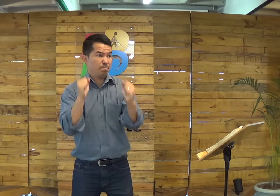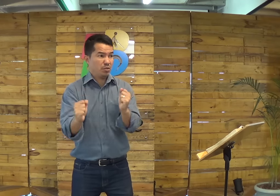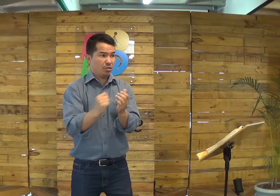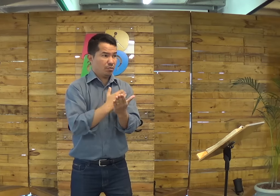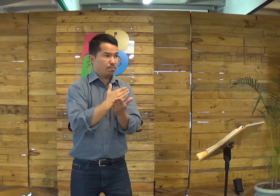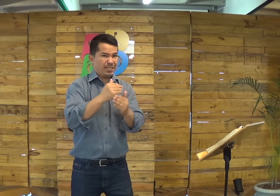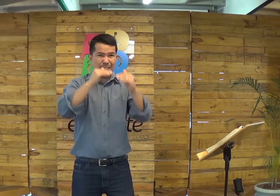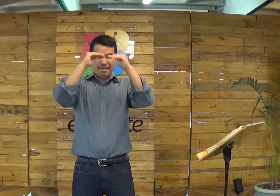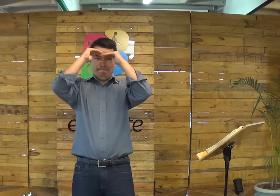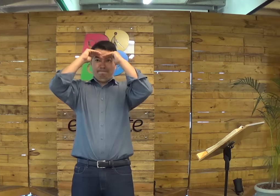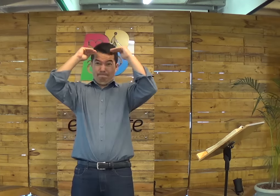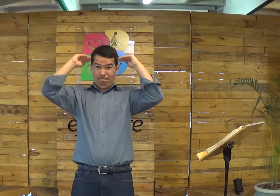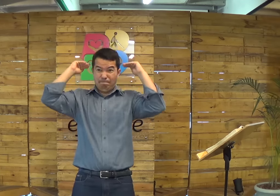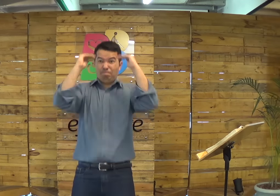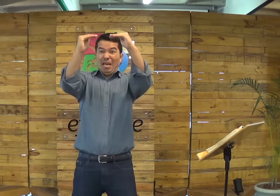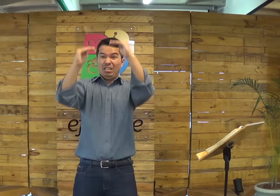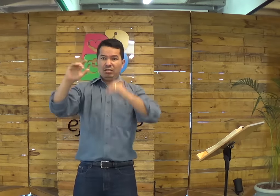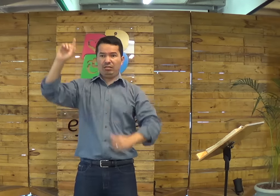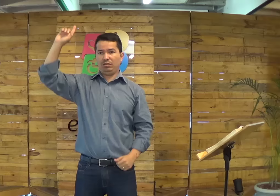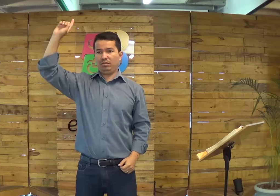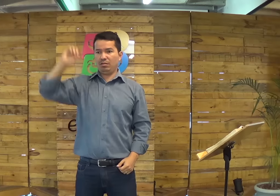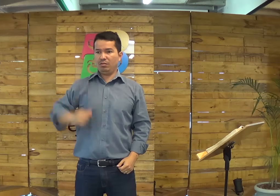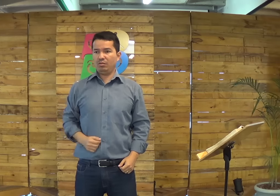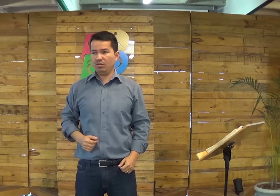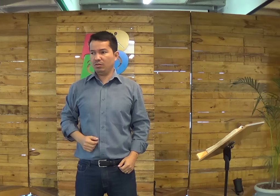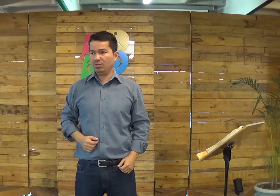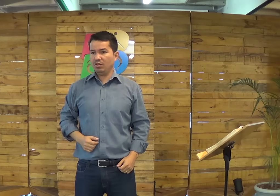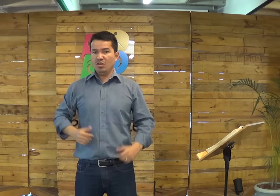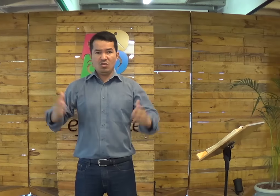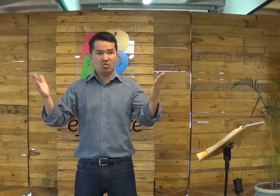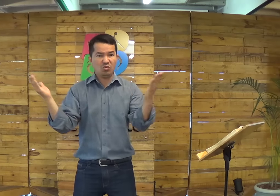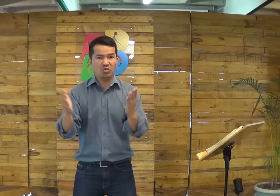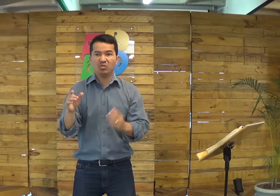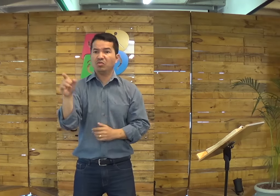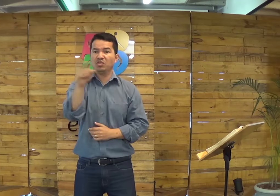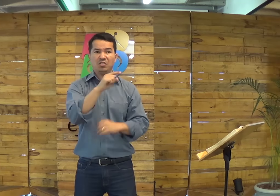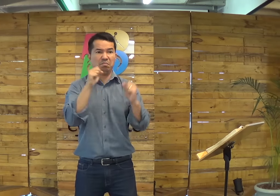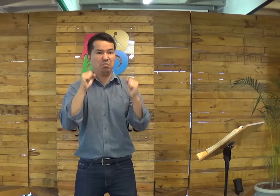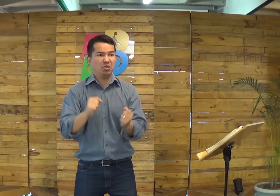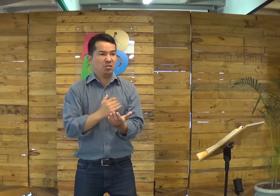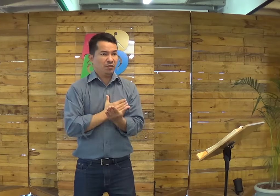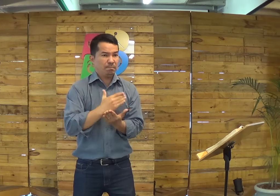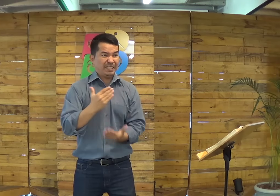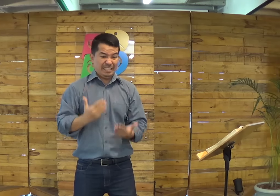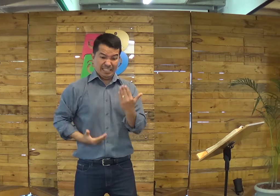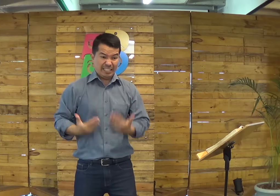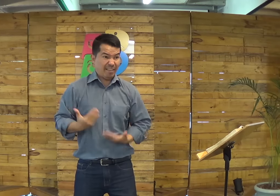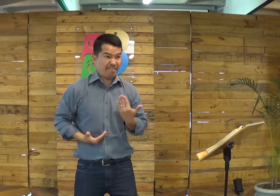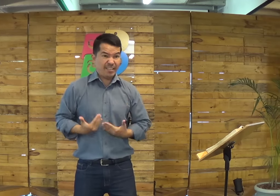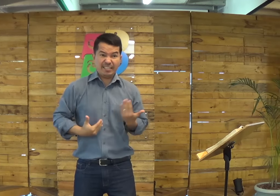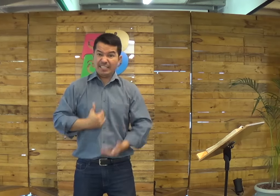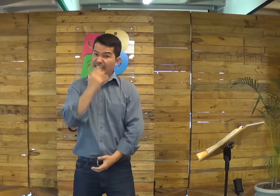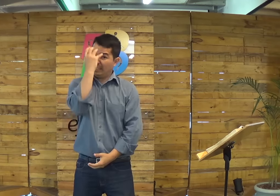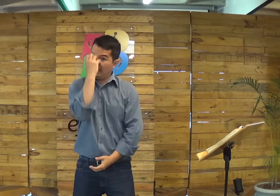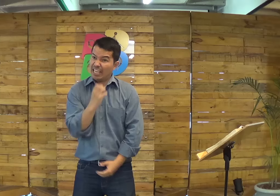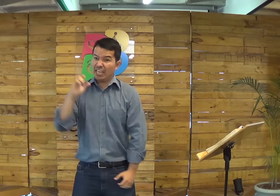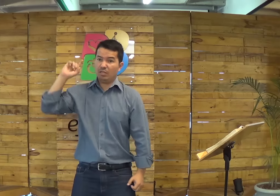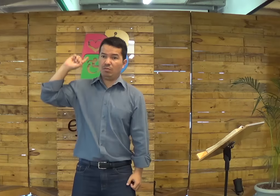vocês podem começar o quê a obedecer a Deus hoje vocês podem começar a servir de